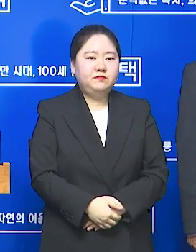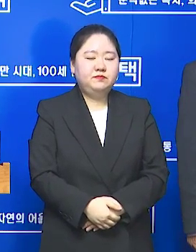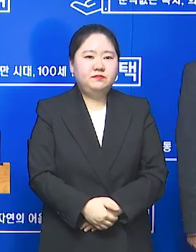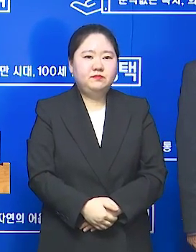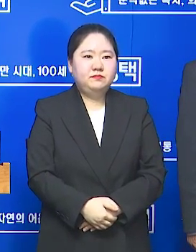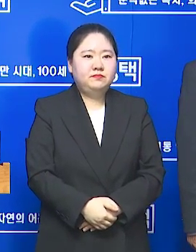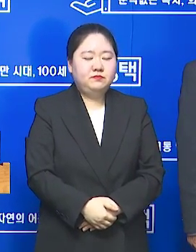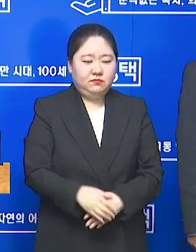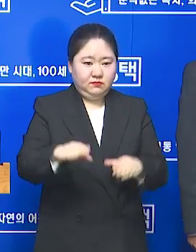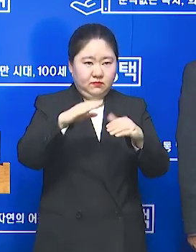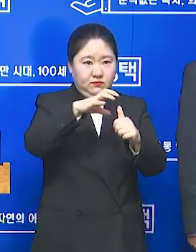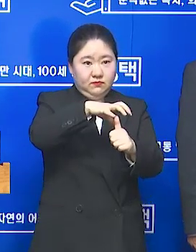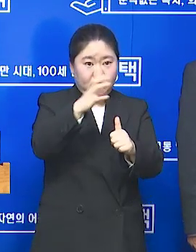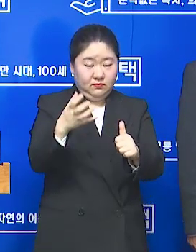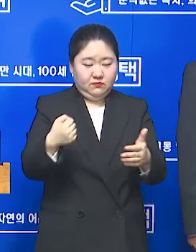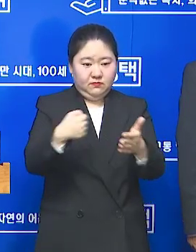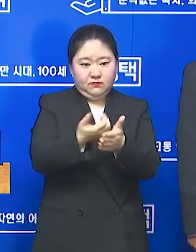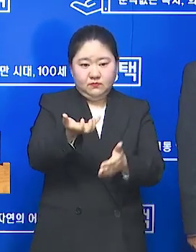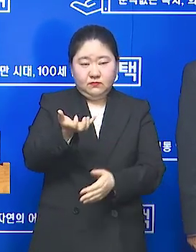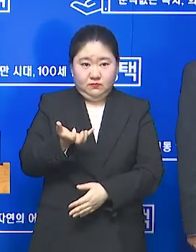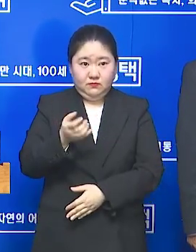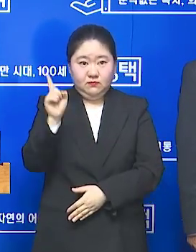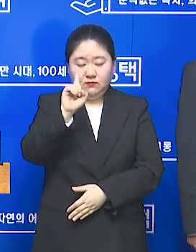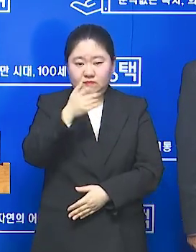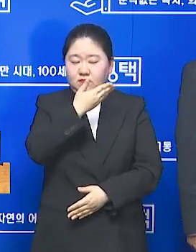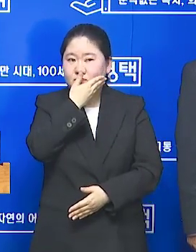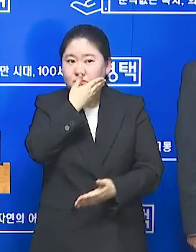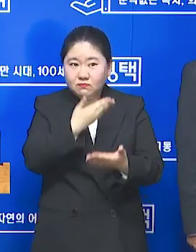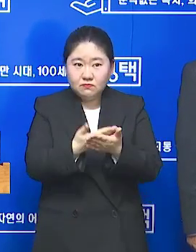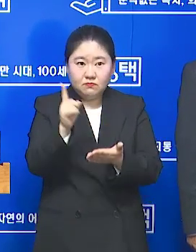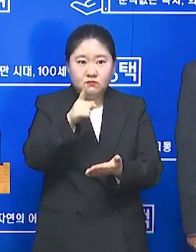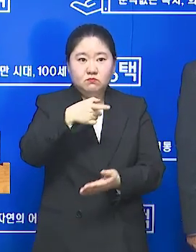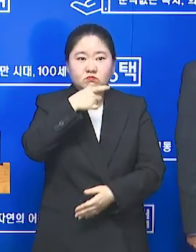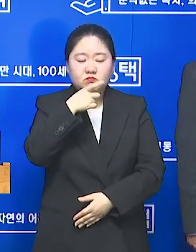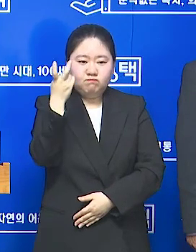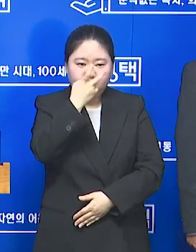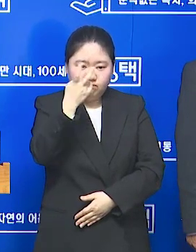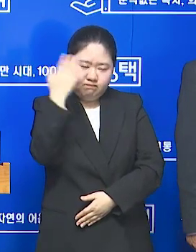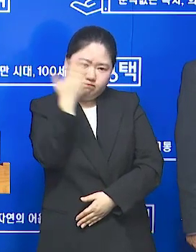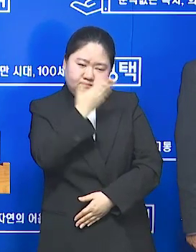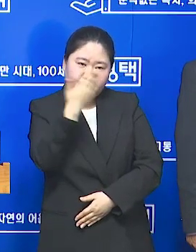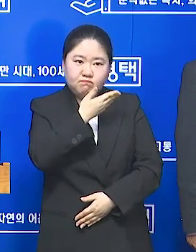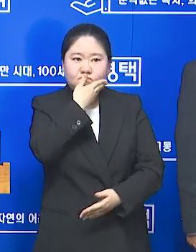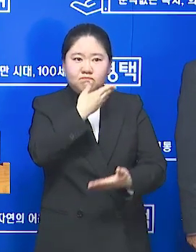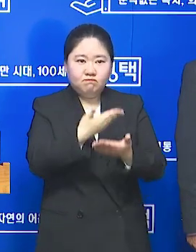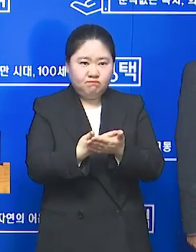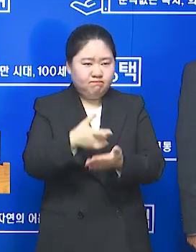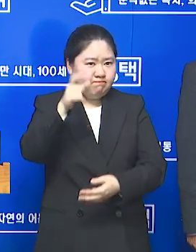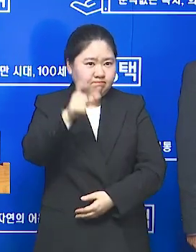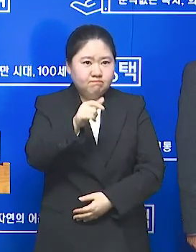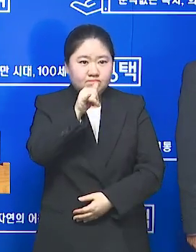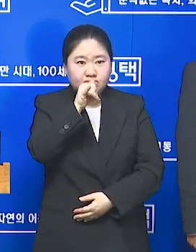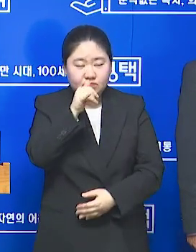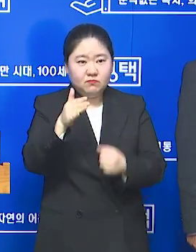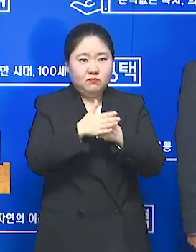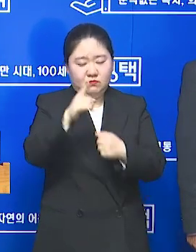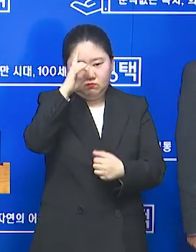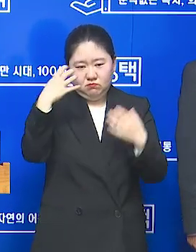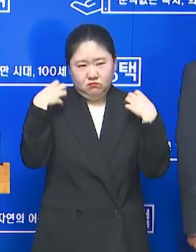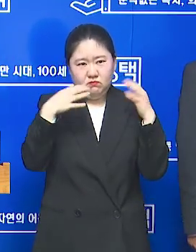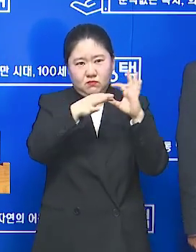아울러 해지라는 결정을 하기 전에 무엇보다도 수질 보존의 중요성을 너무 잘 알고 있기에 시에서도 그동안